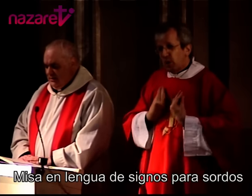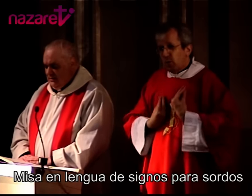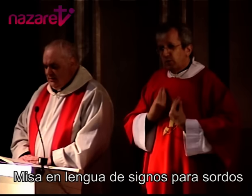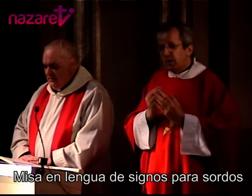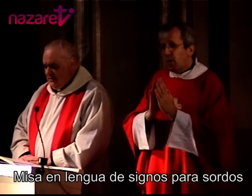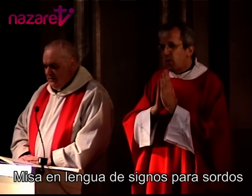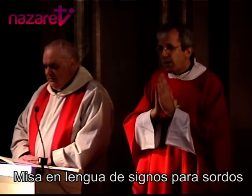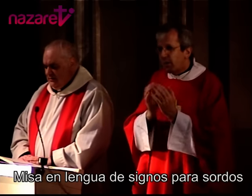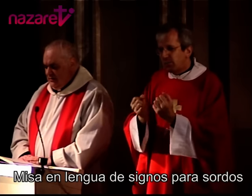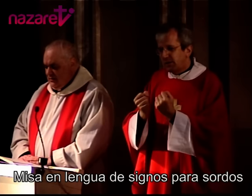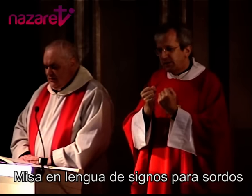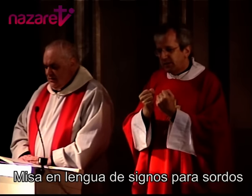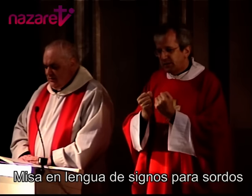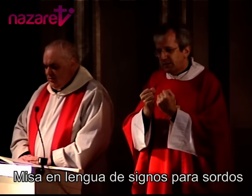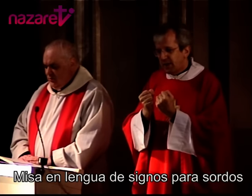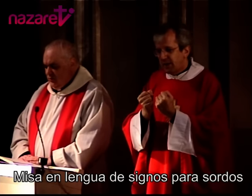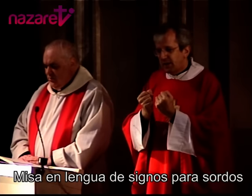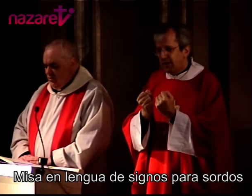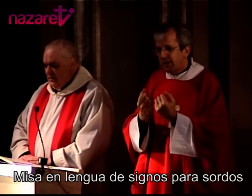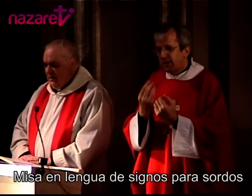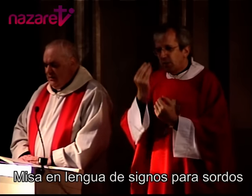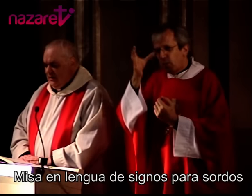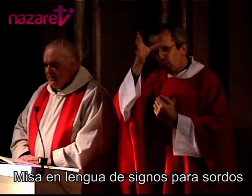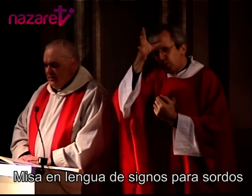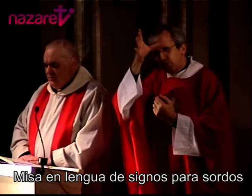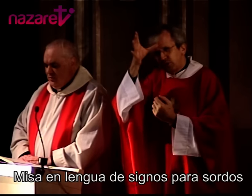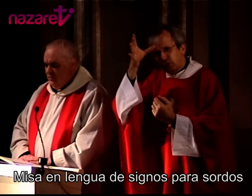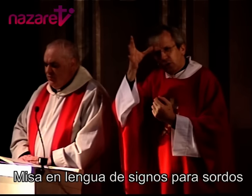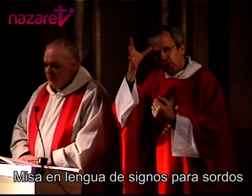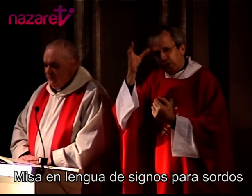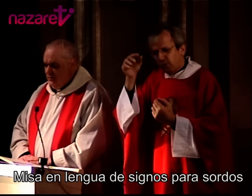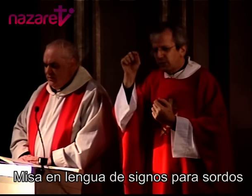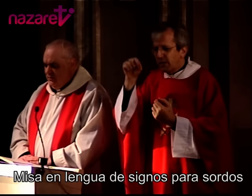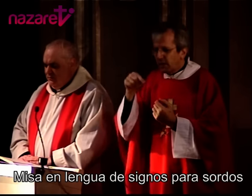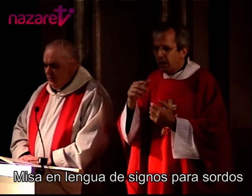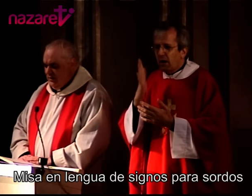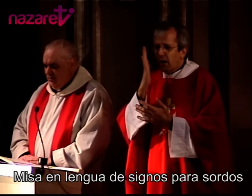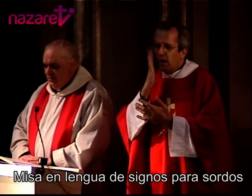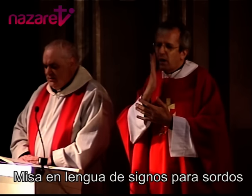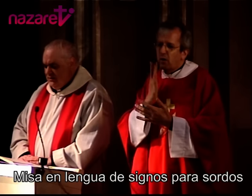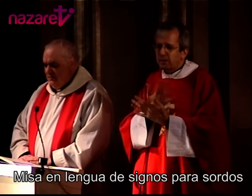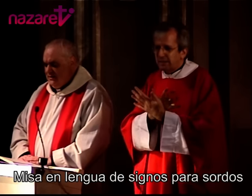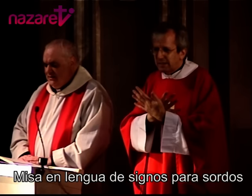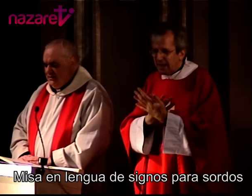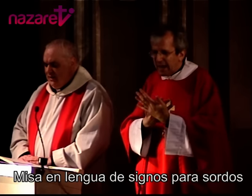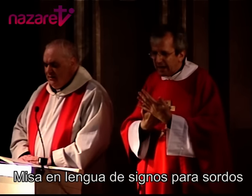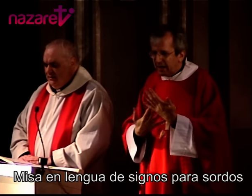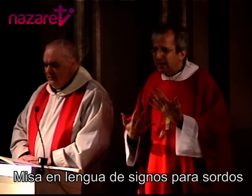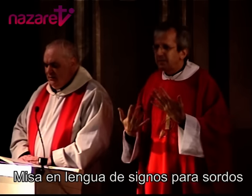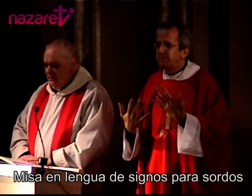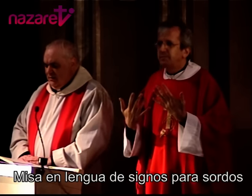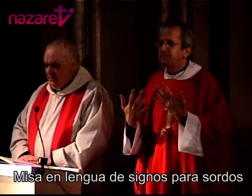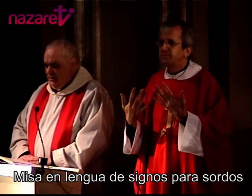con más intensidad, y le entró un sudor que caía hasta el suelo como si fueran gotas espesas de